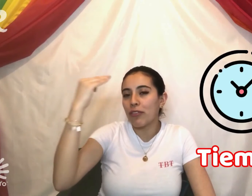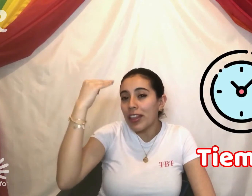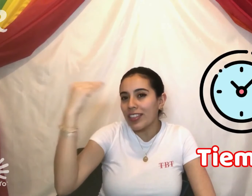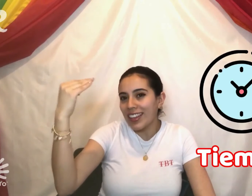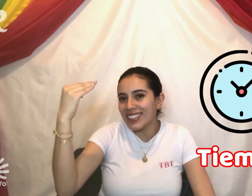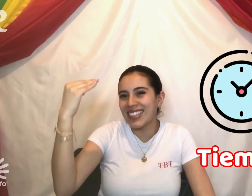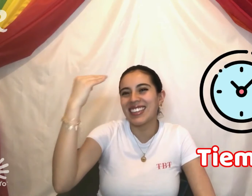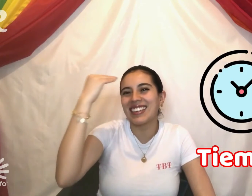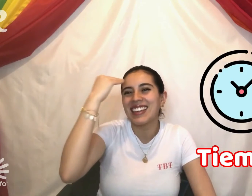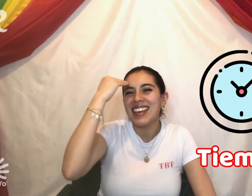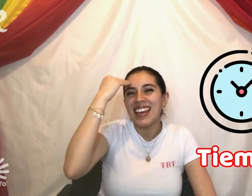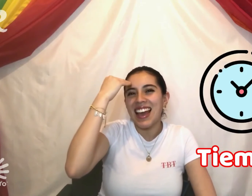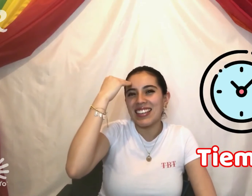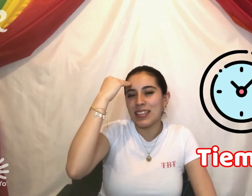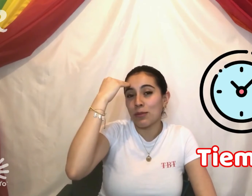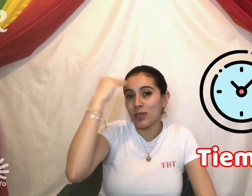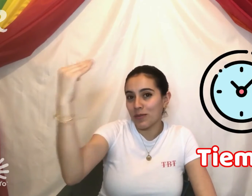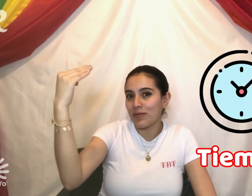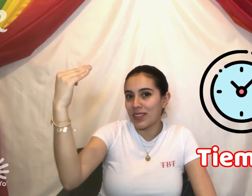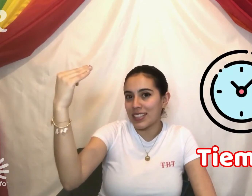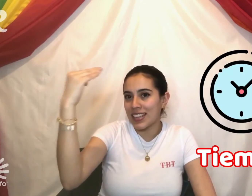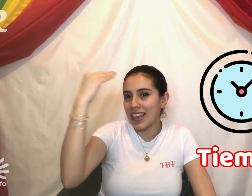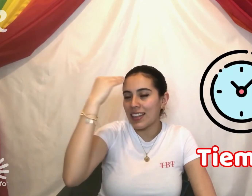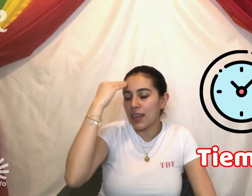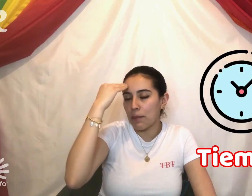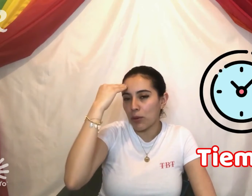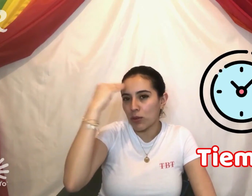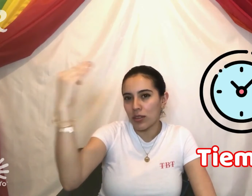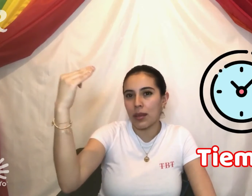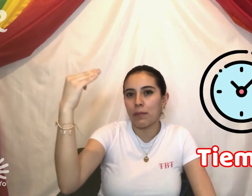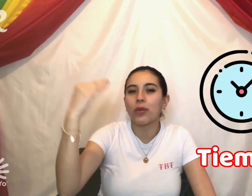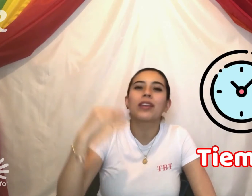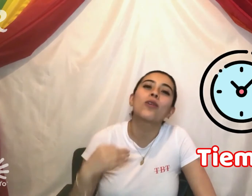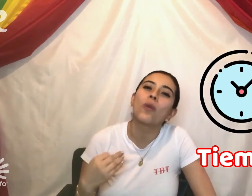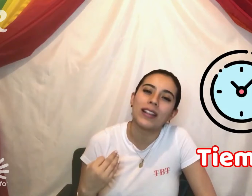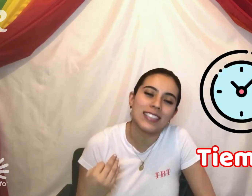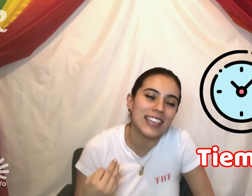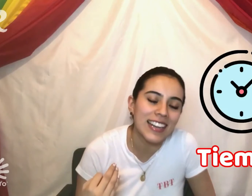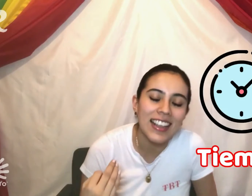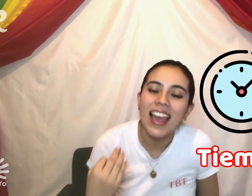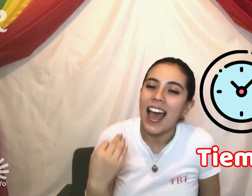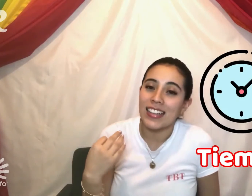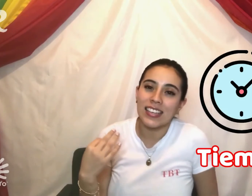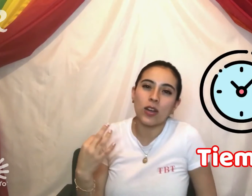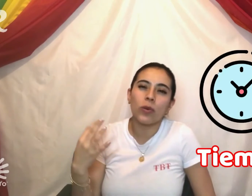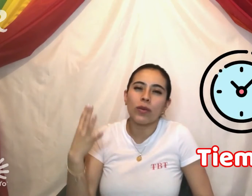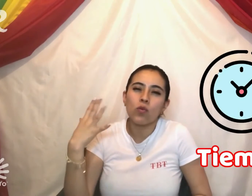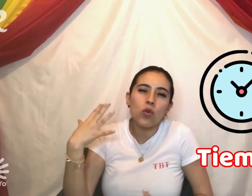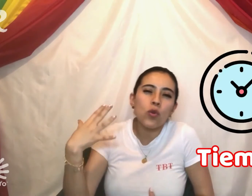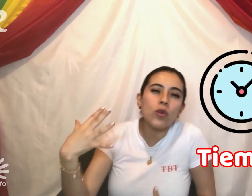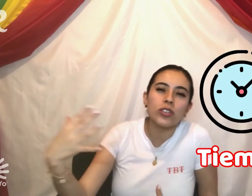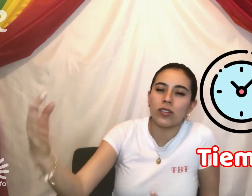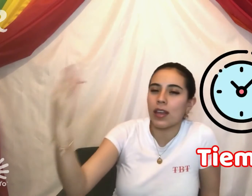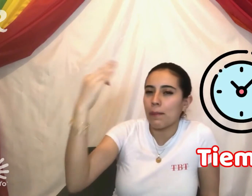enfrente, hacemos la seña de tiempo. Tiempo. Igual, si quieren hacer como que mucho tiempo, pues